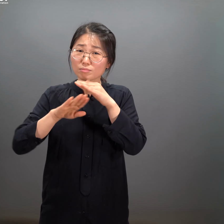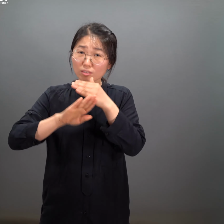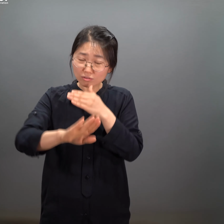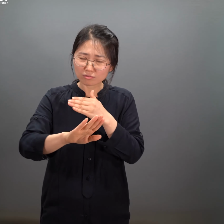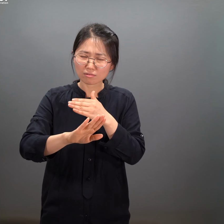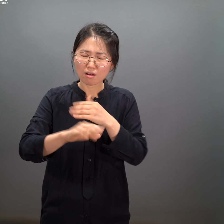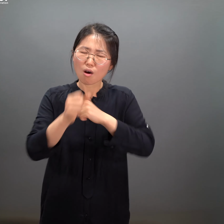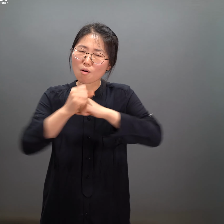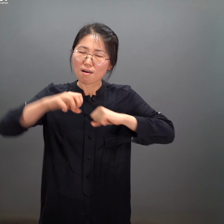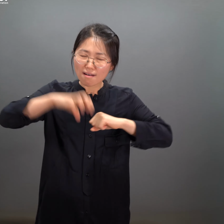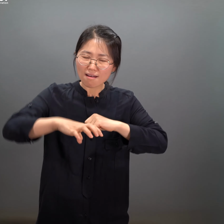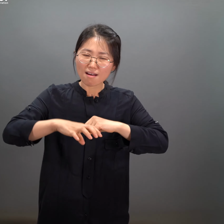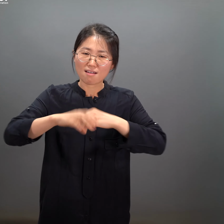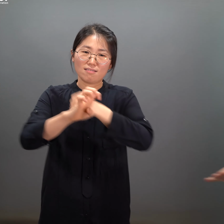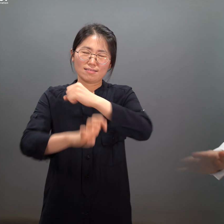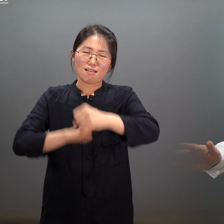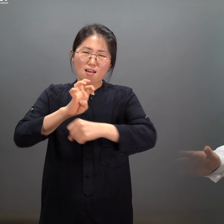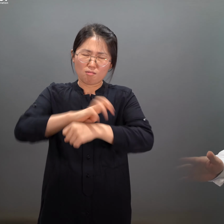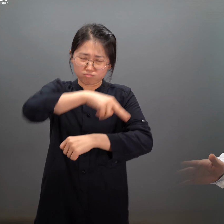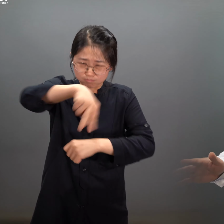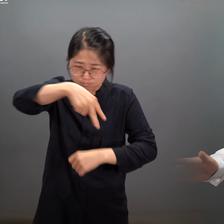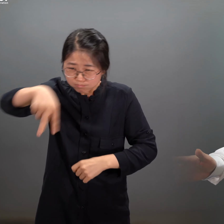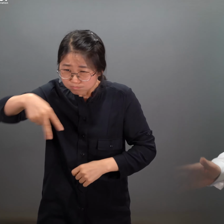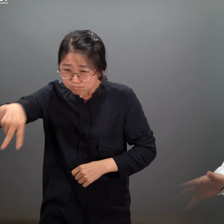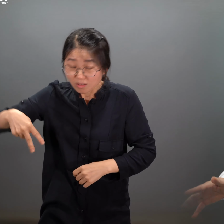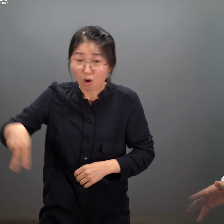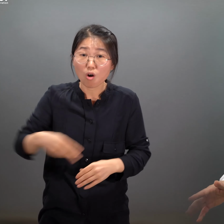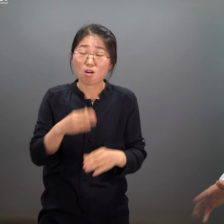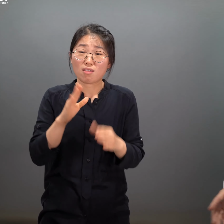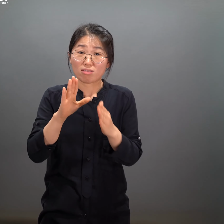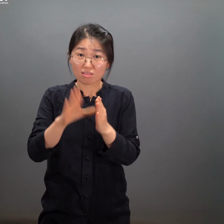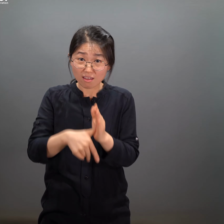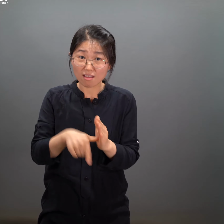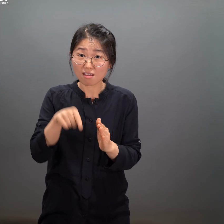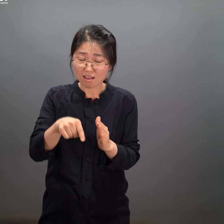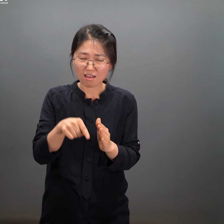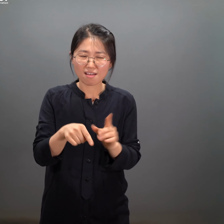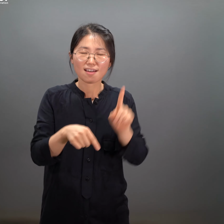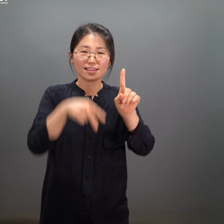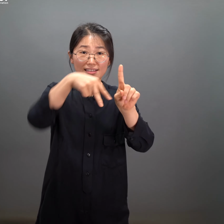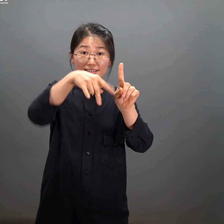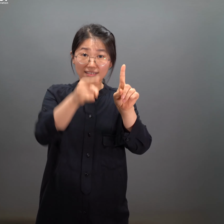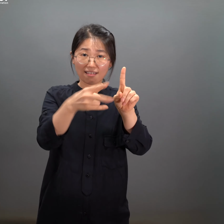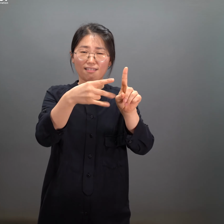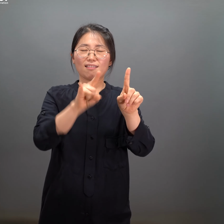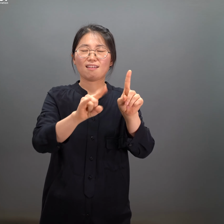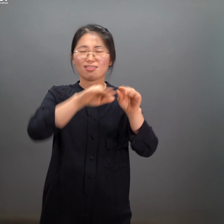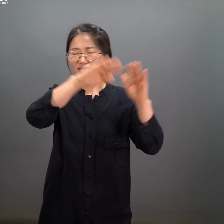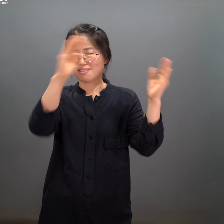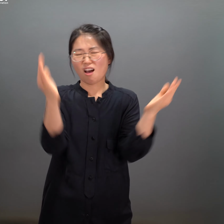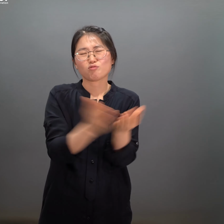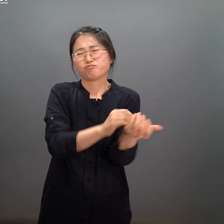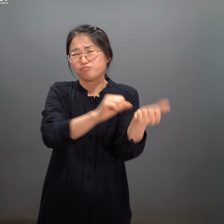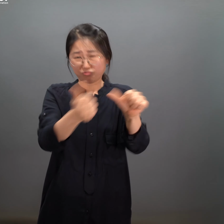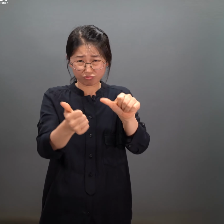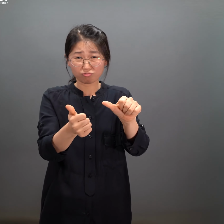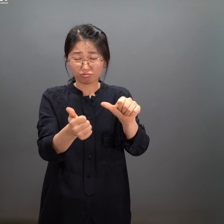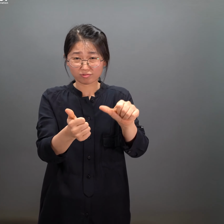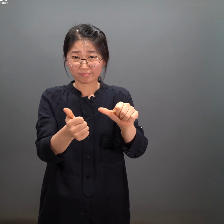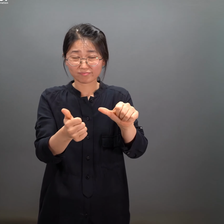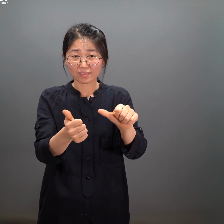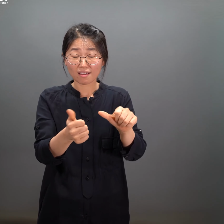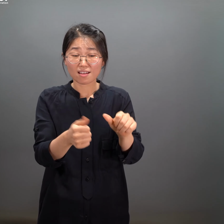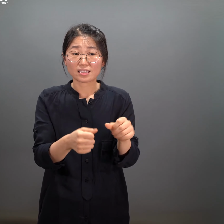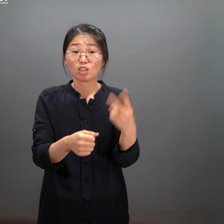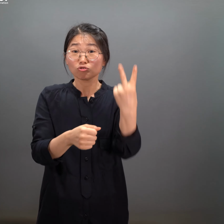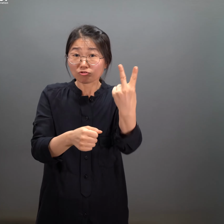광야에서요, 출애굽 1세대들은 이미 다 모두 죽음을 맞이한 이야기는 여러분들 잘 알고 계실 거예요. 민수기에서는 출애굽